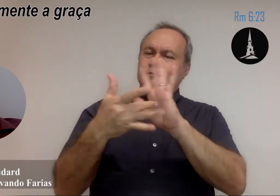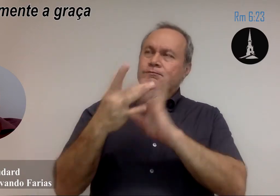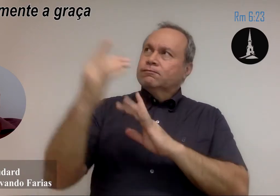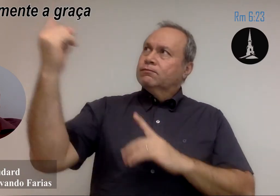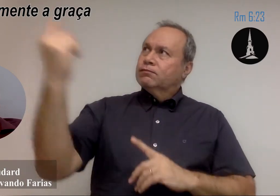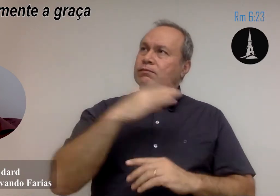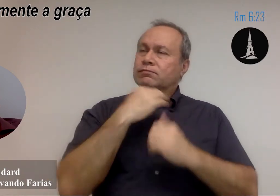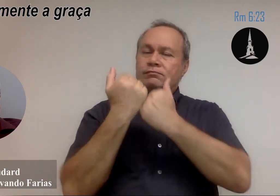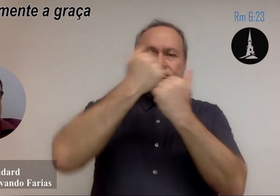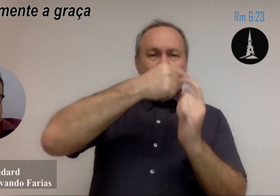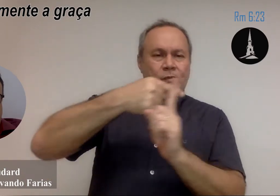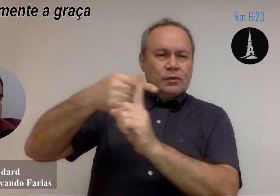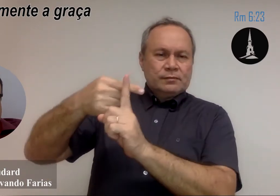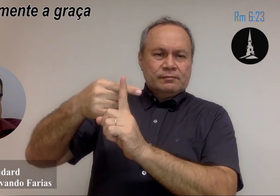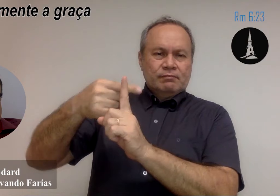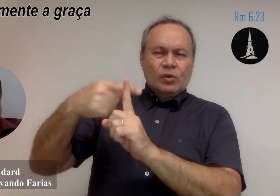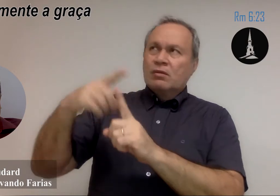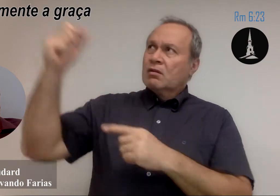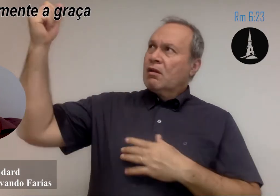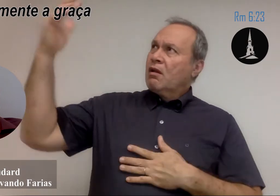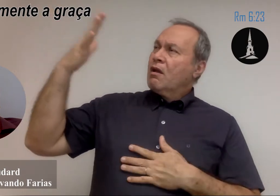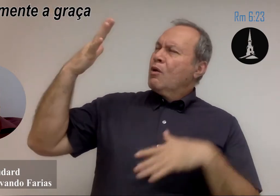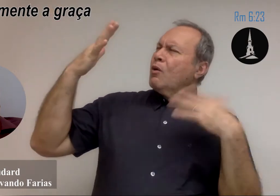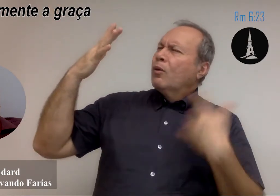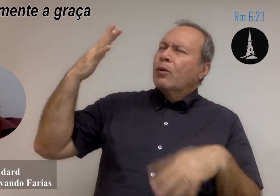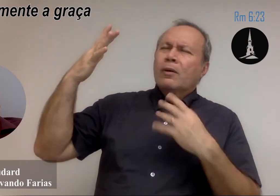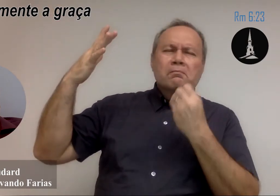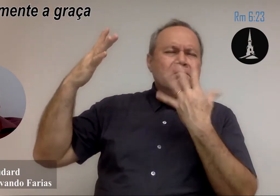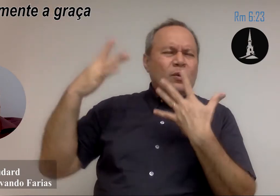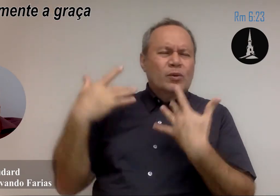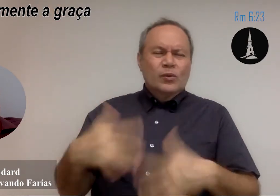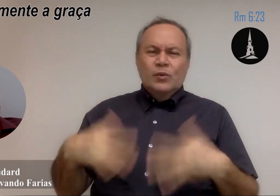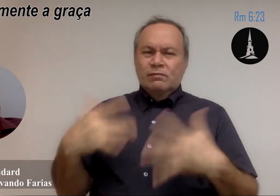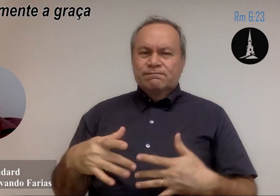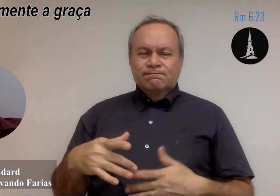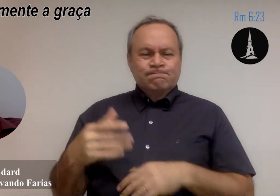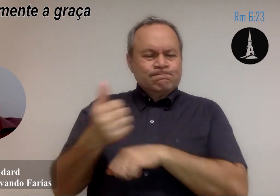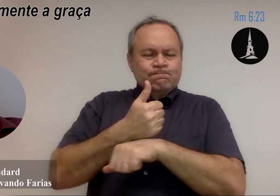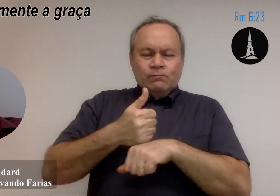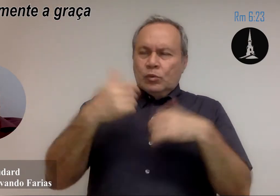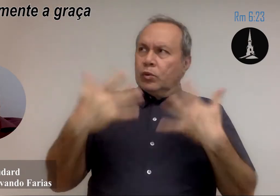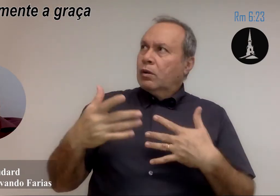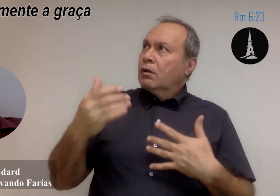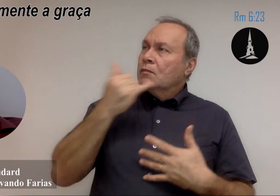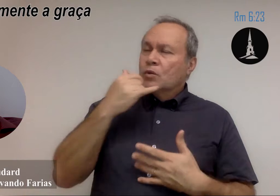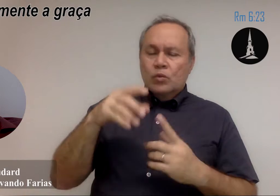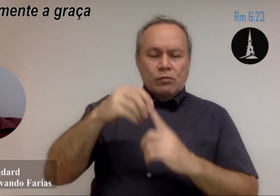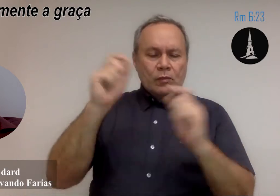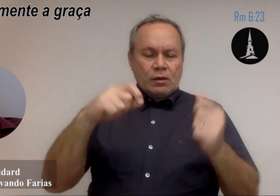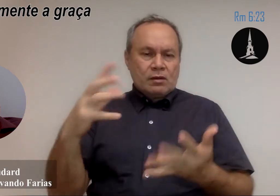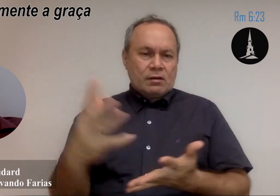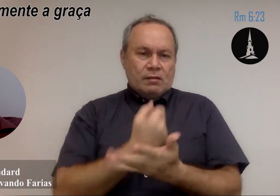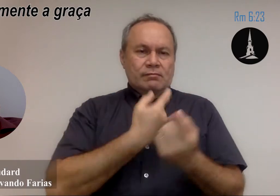salvos somente pela graça. A graça de Deus é suficiente e é o único meio